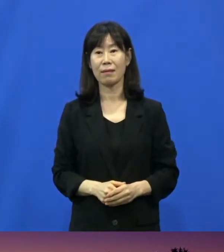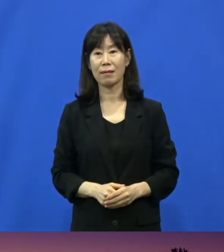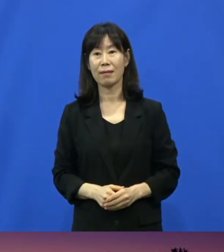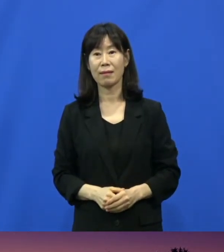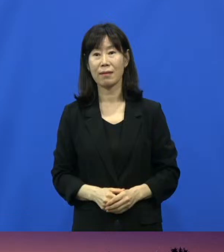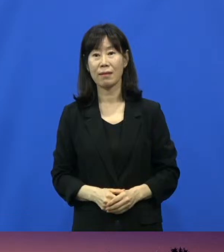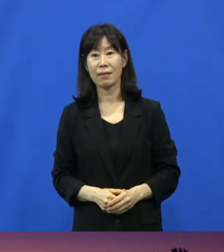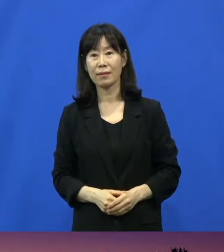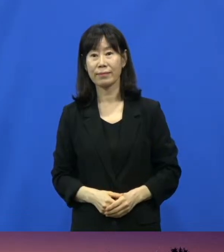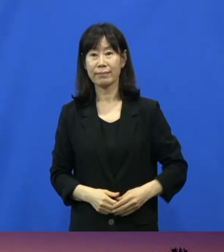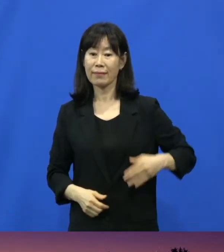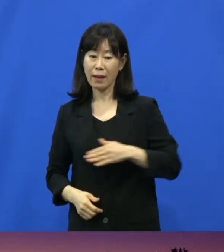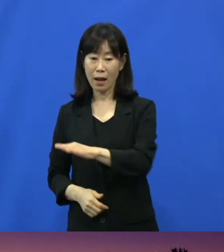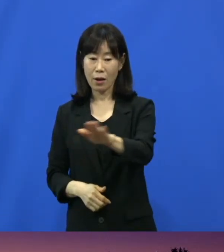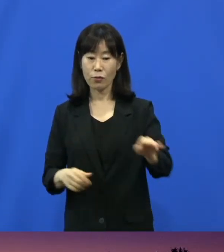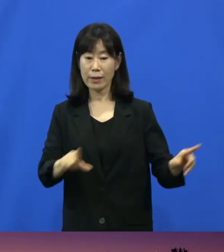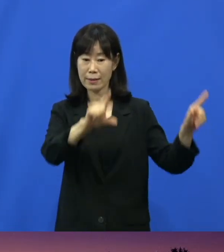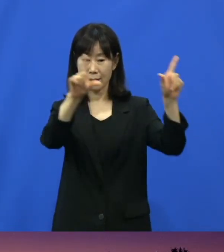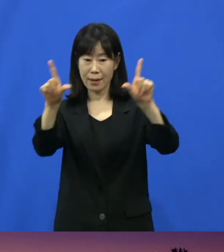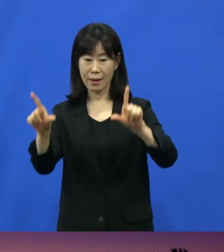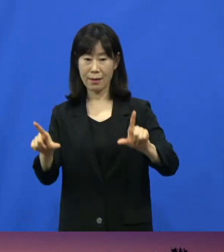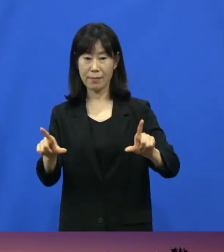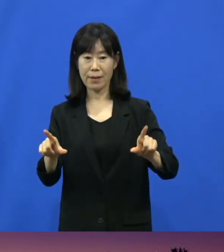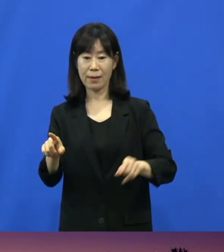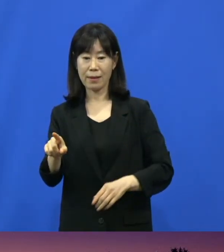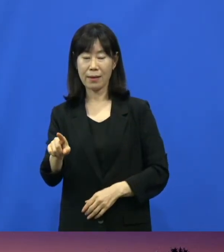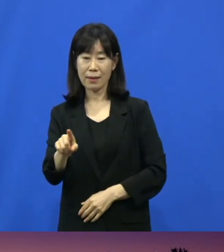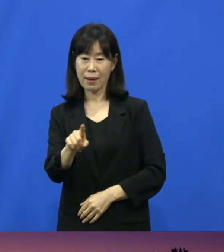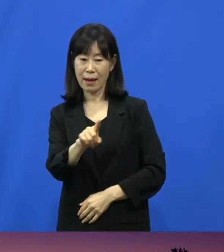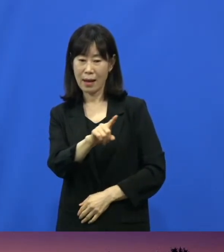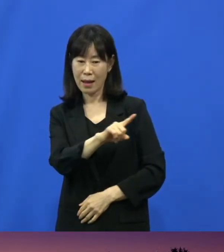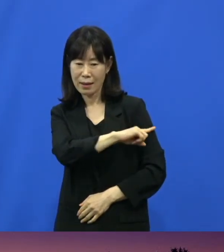그래서 우리의 삶에 가장 원초적인